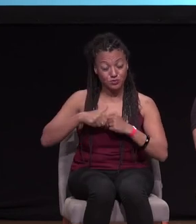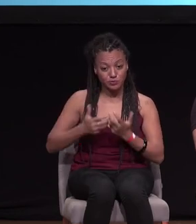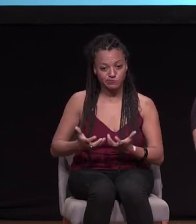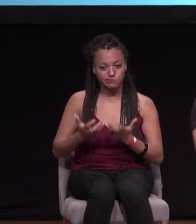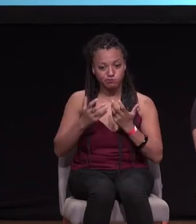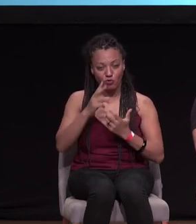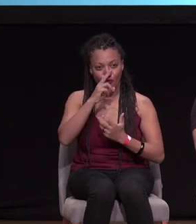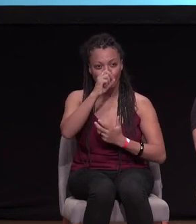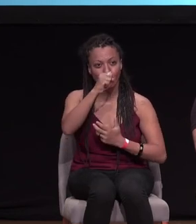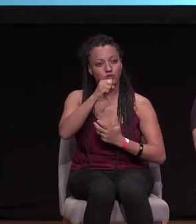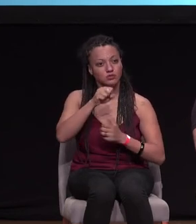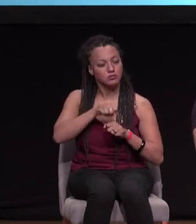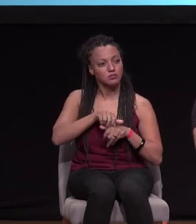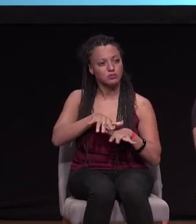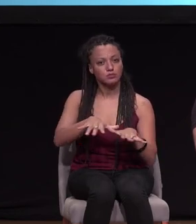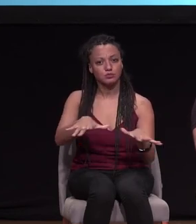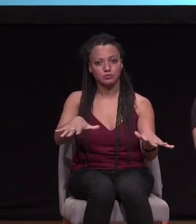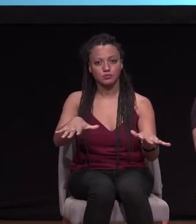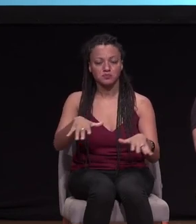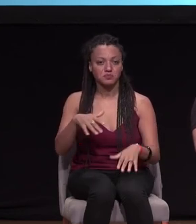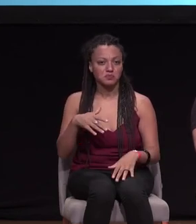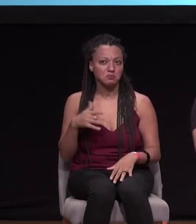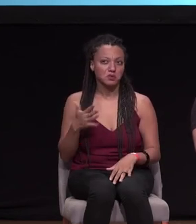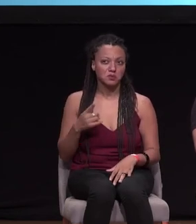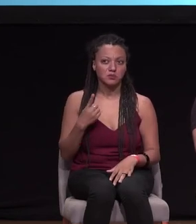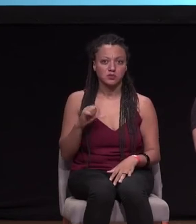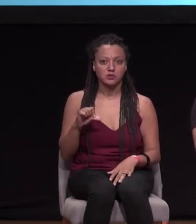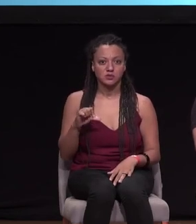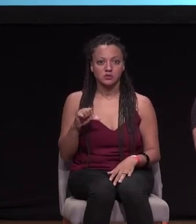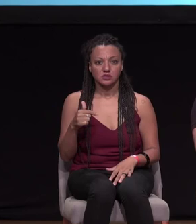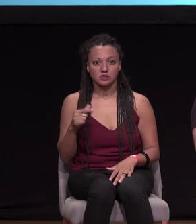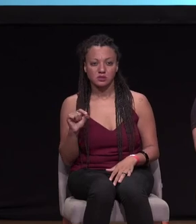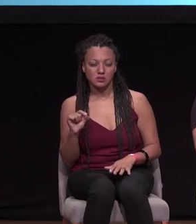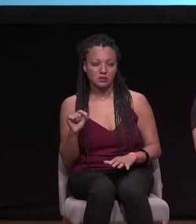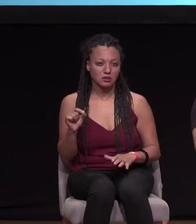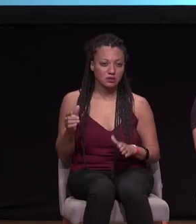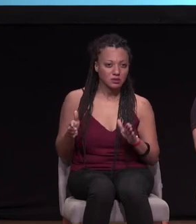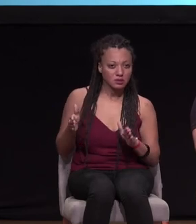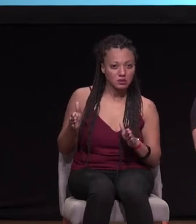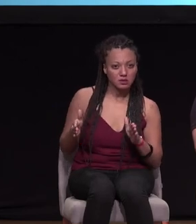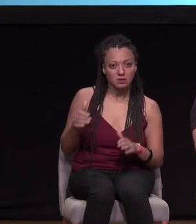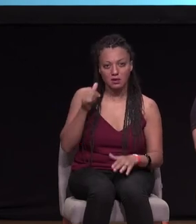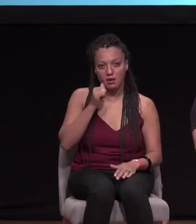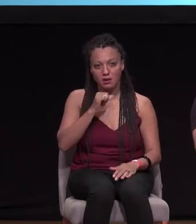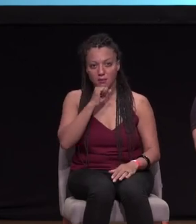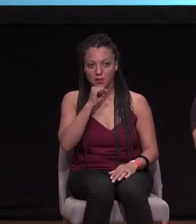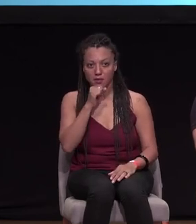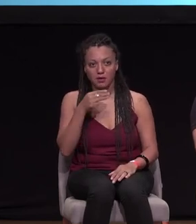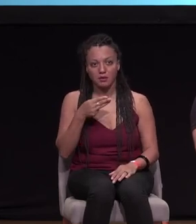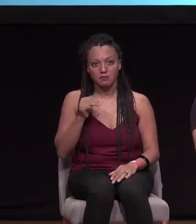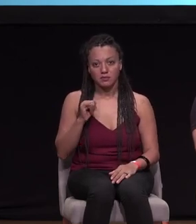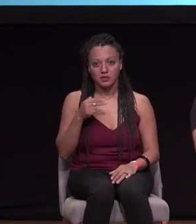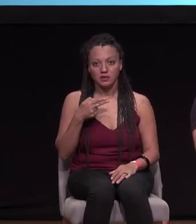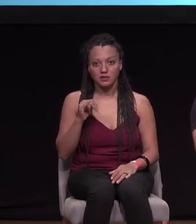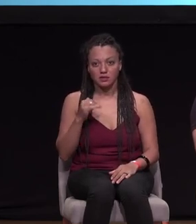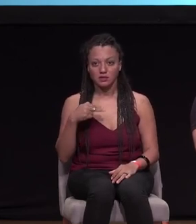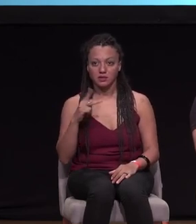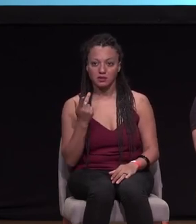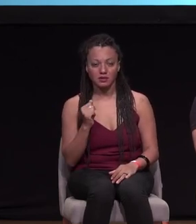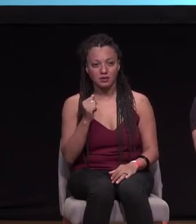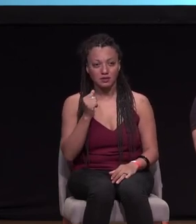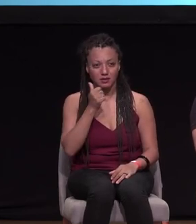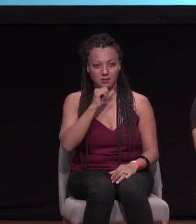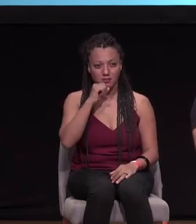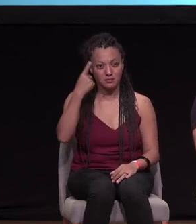a essa designação ali né anos 70 por exemplo é é uma menininha né se torna essa mãe de santo também